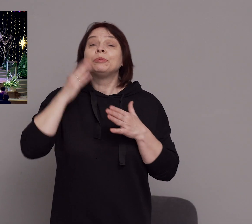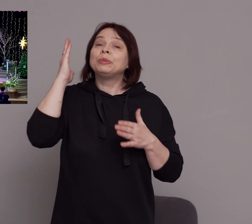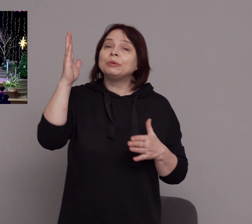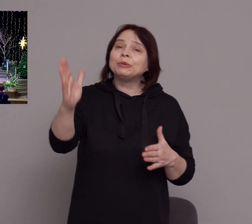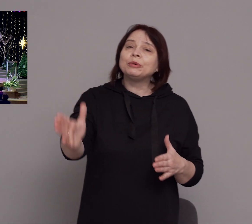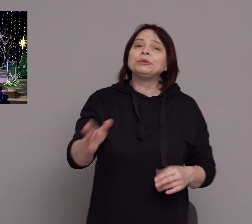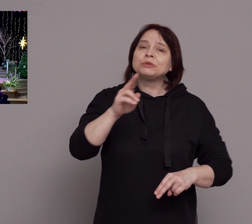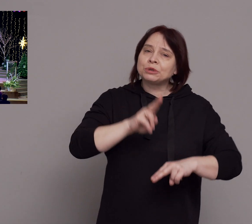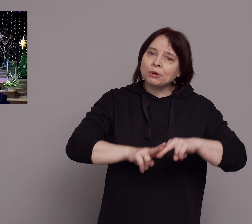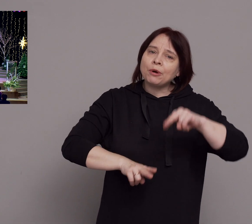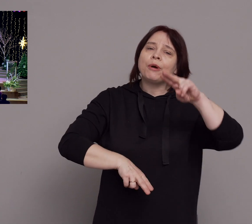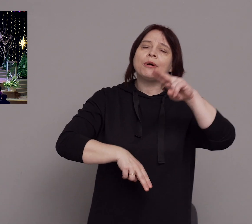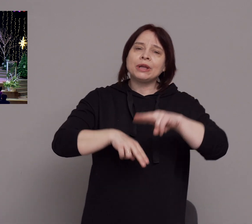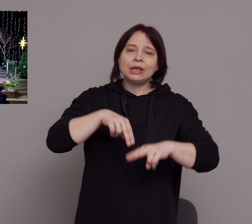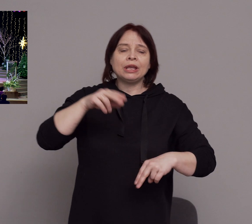Буду